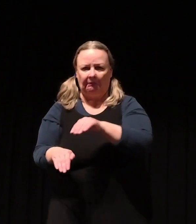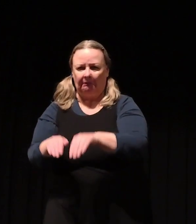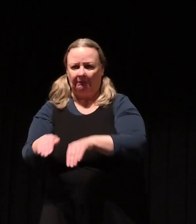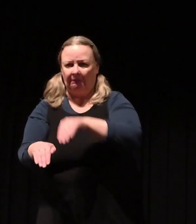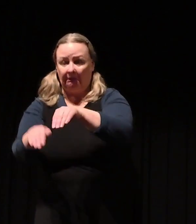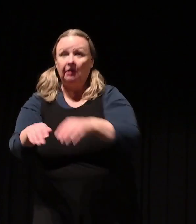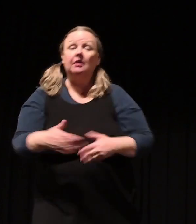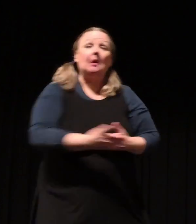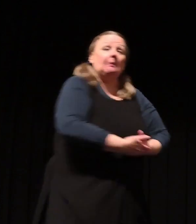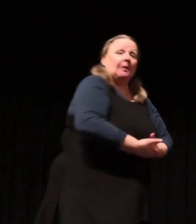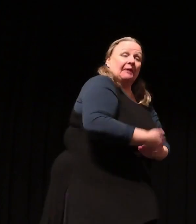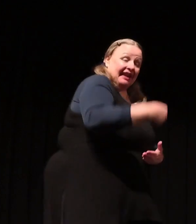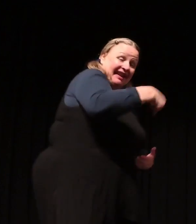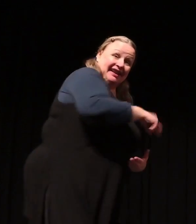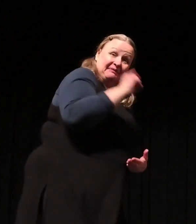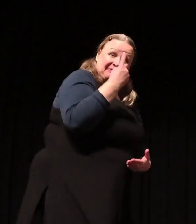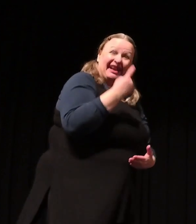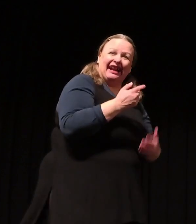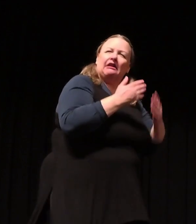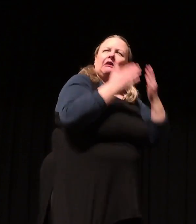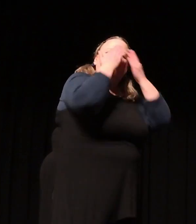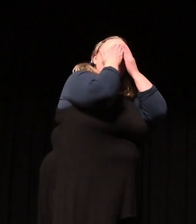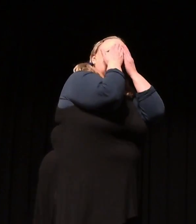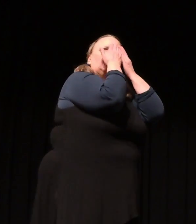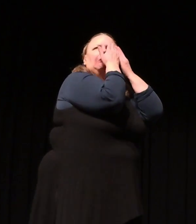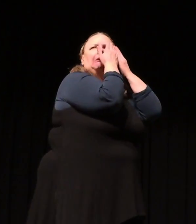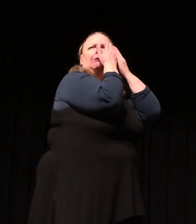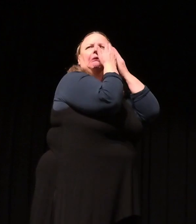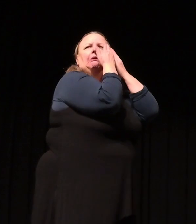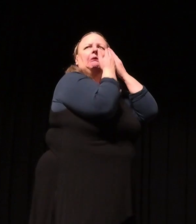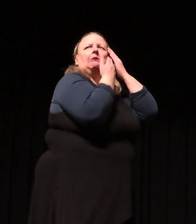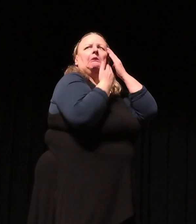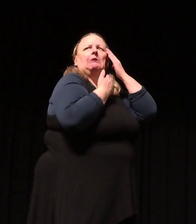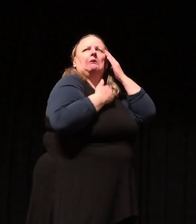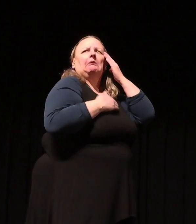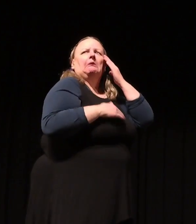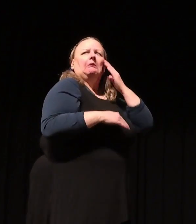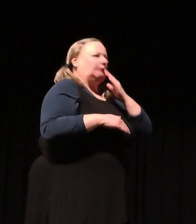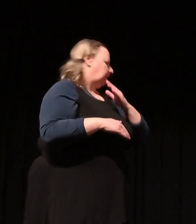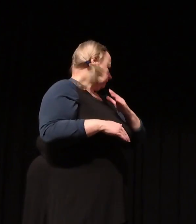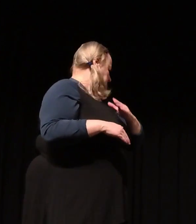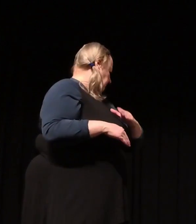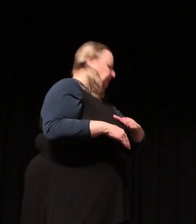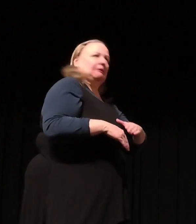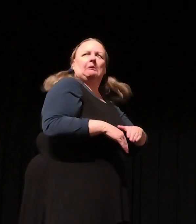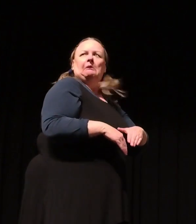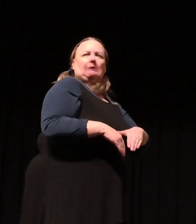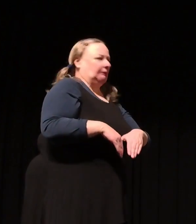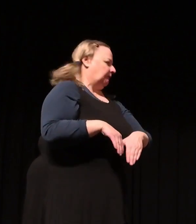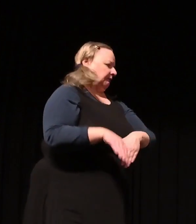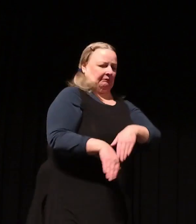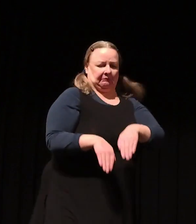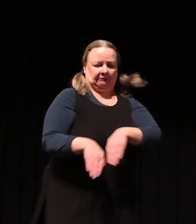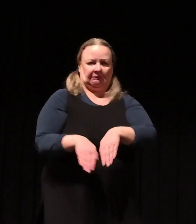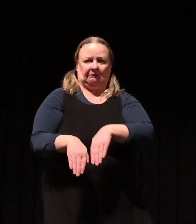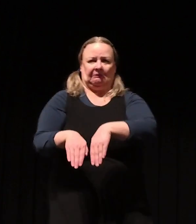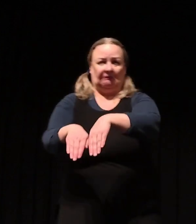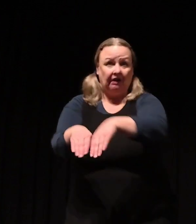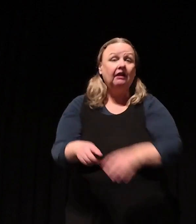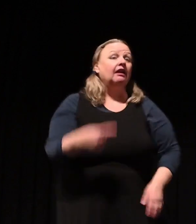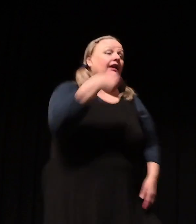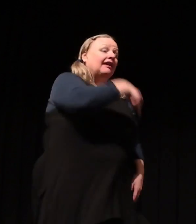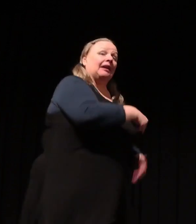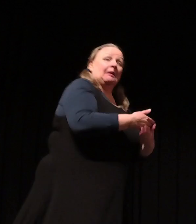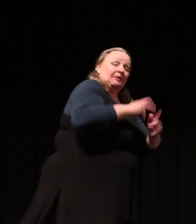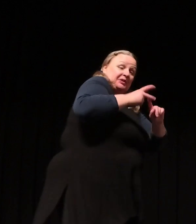place, et décide de continuer à traverser la rue. Donc, le premier bébé se découvre aussi